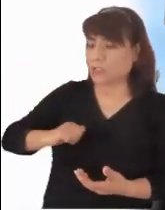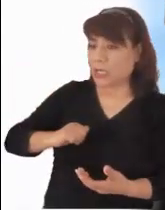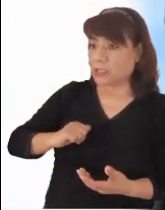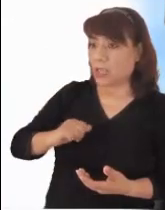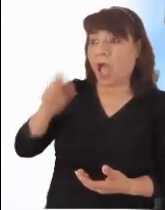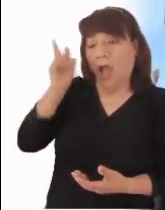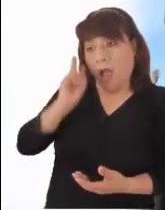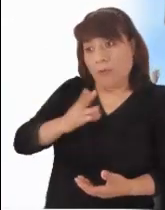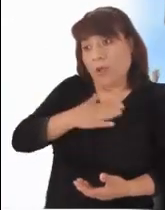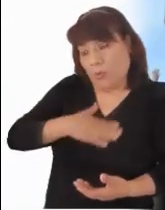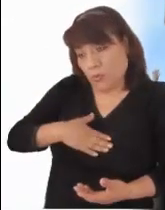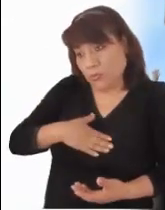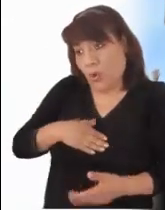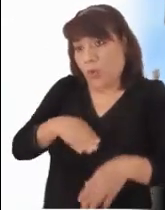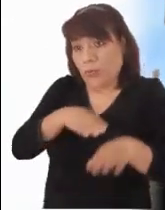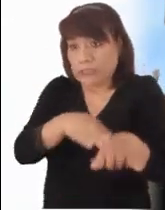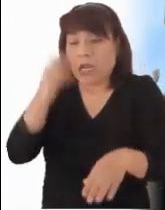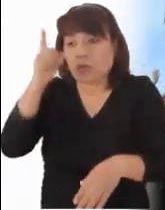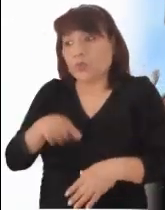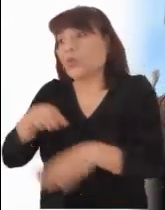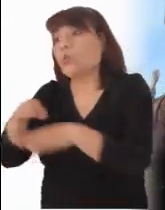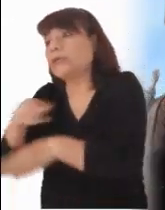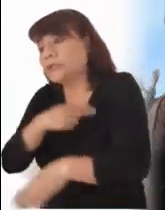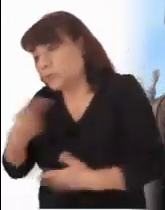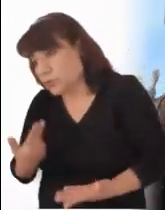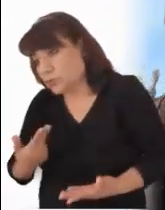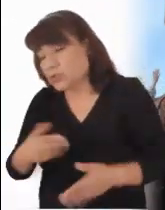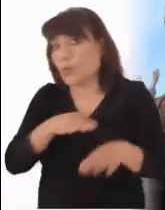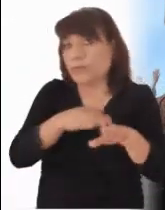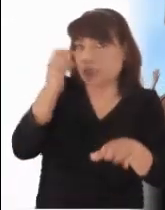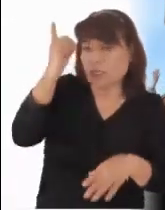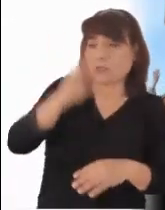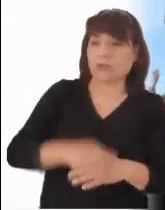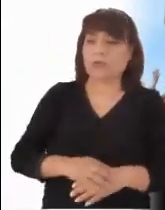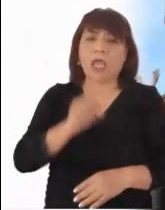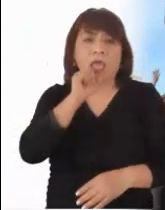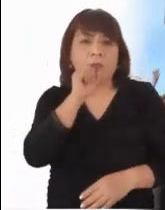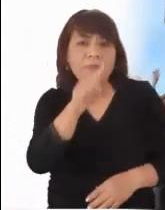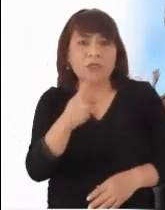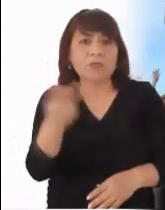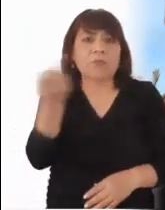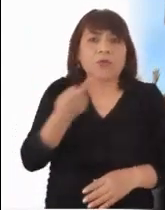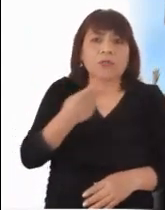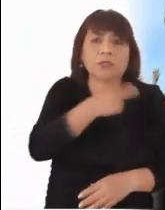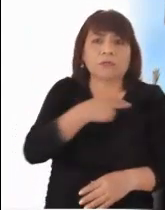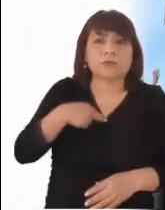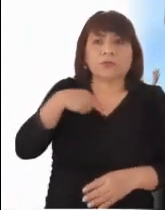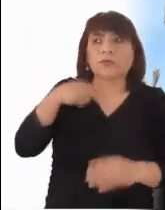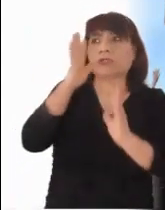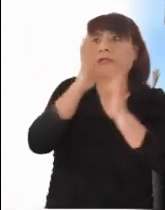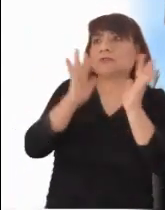justo obedecerlos a ellos antes que a Dios. Lo mismo nos cuestionaría hoy